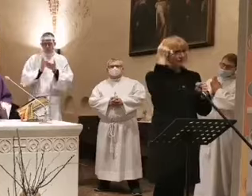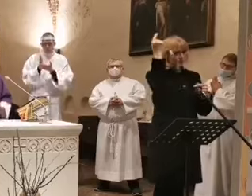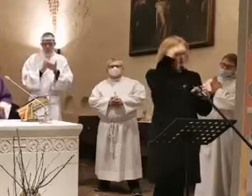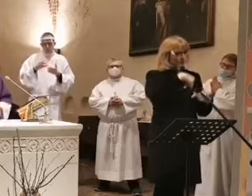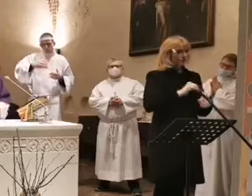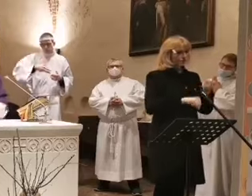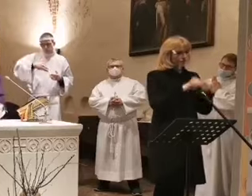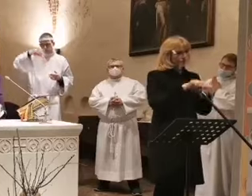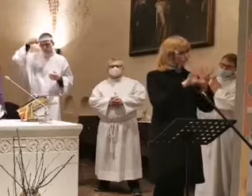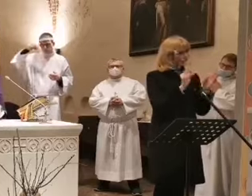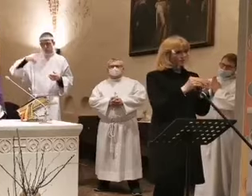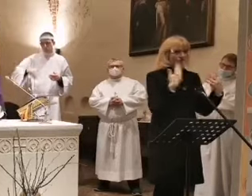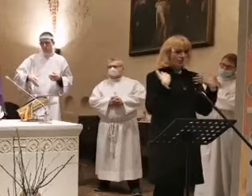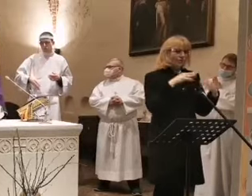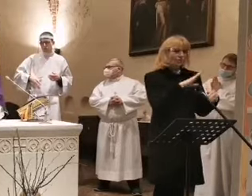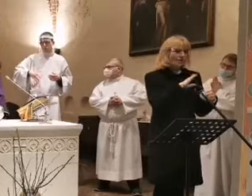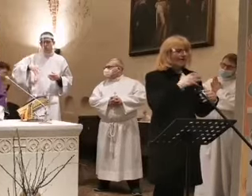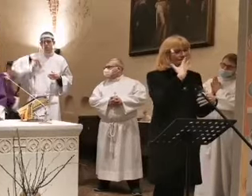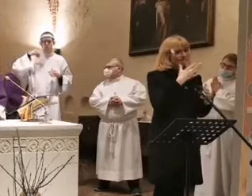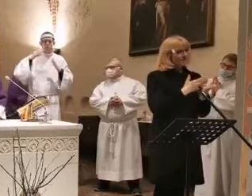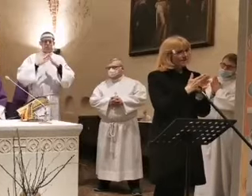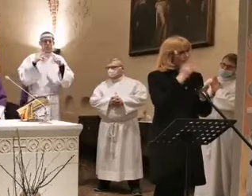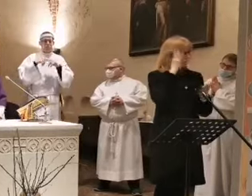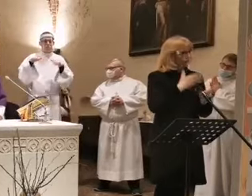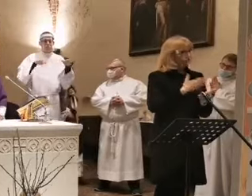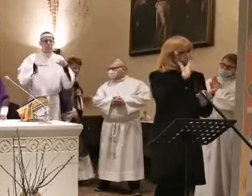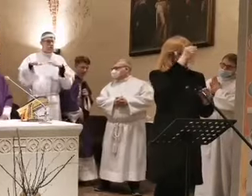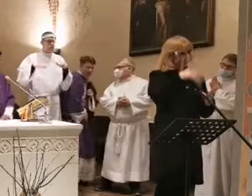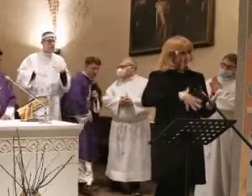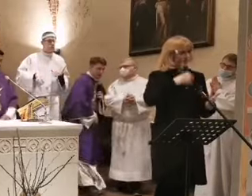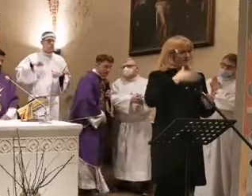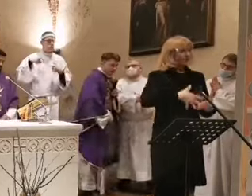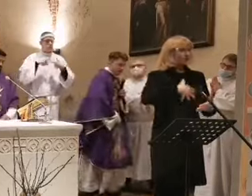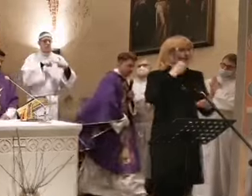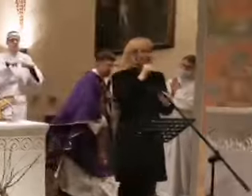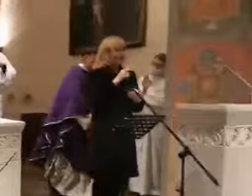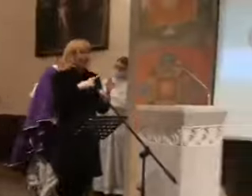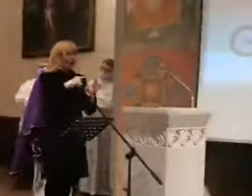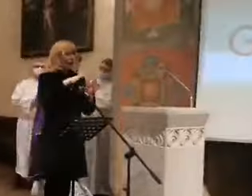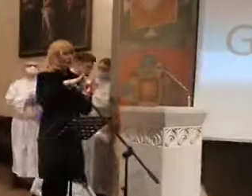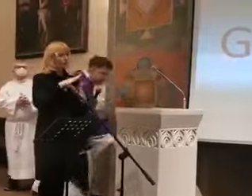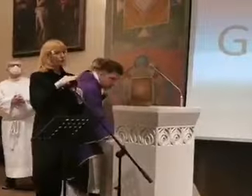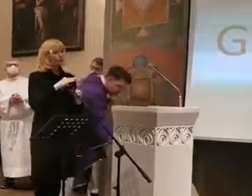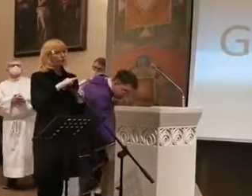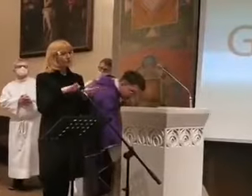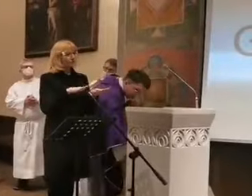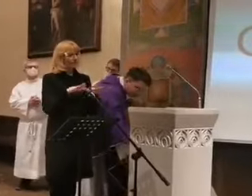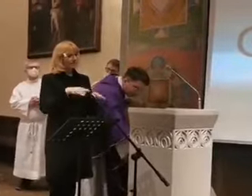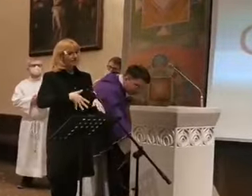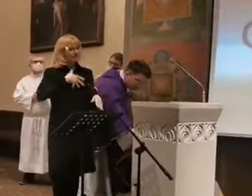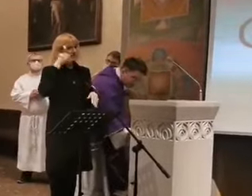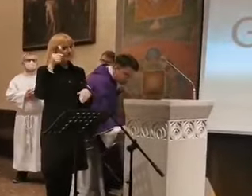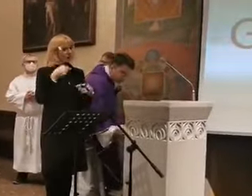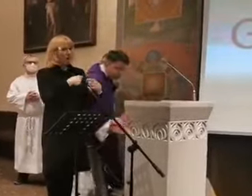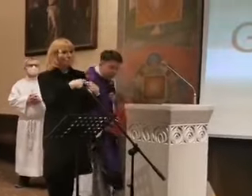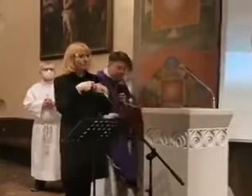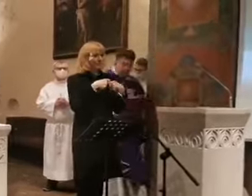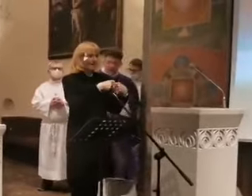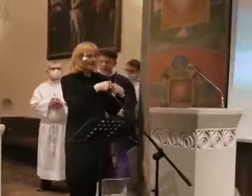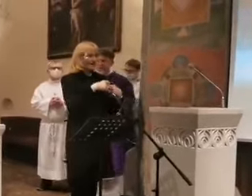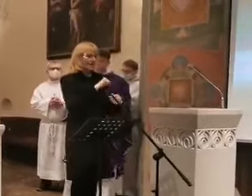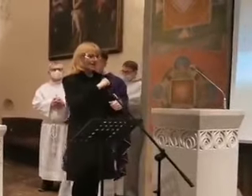umarłych. Wierzę w Ducha Świętego, święty Kościół powszechny, święty obcowanie, grzechów